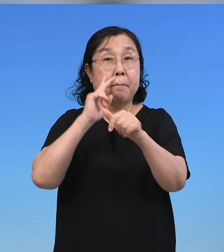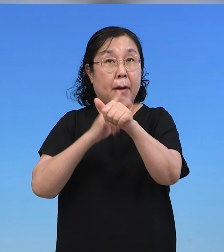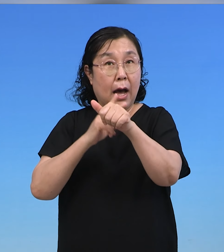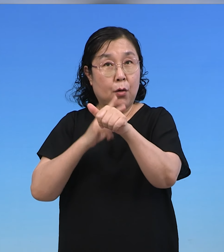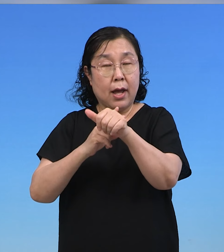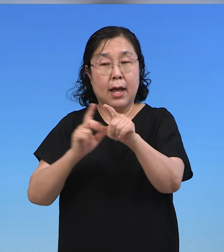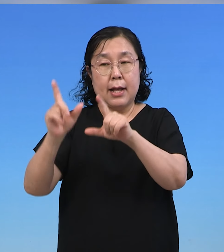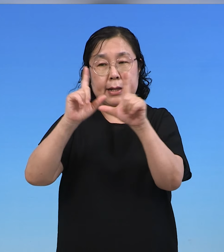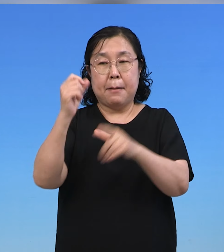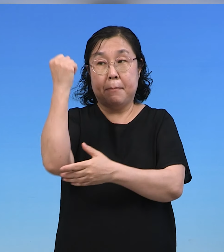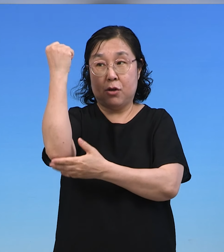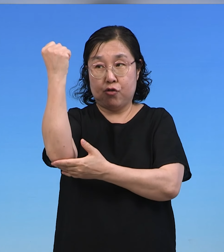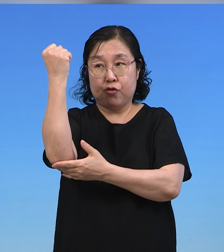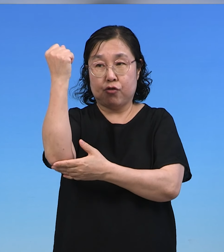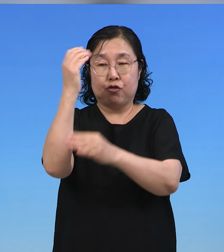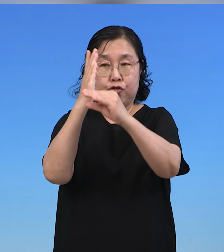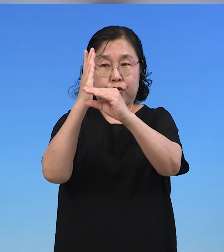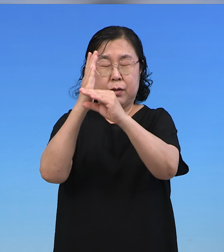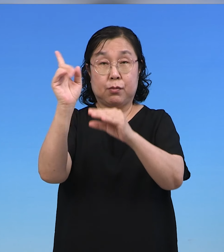어떤 걸 축으로 삼았나?